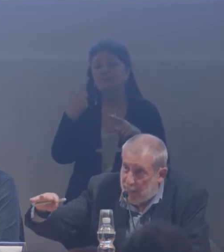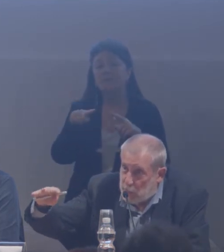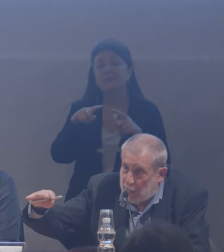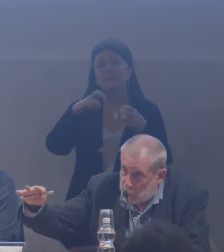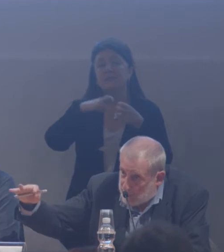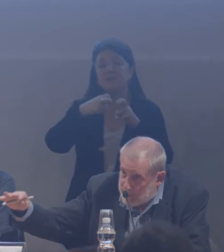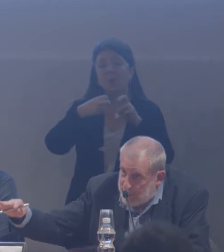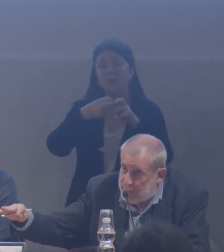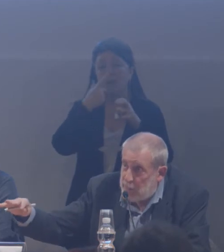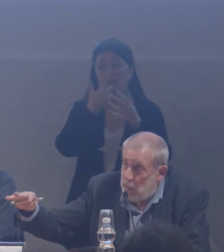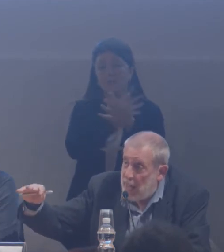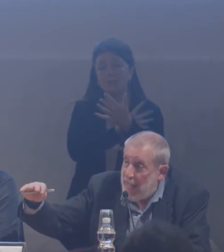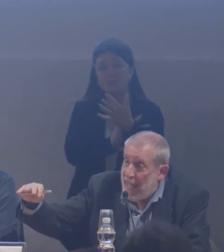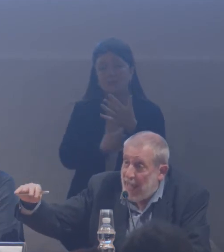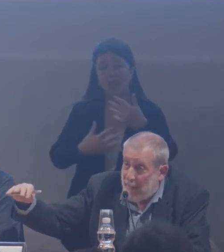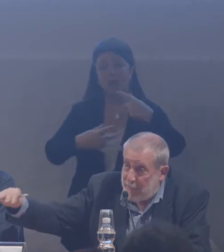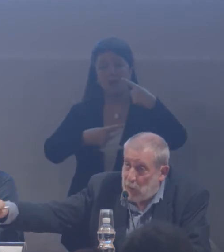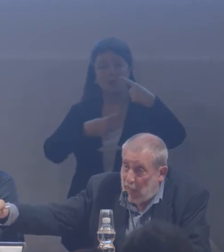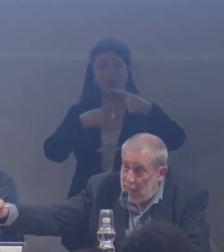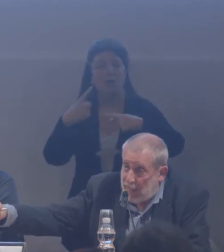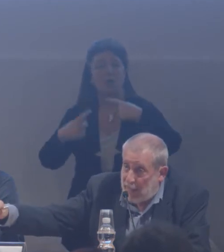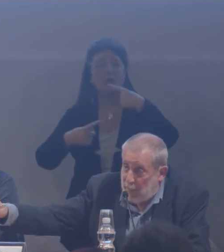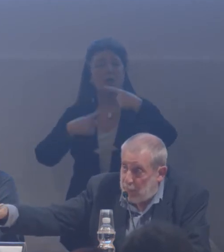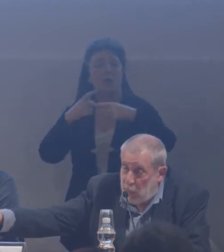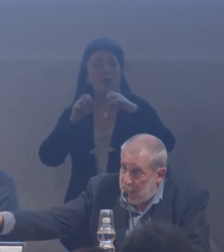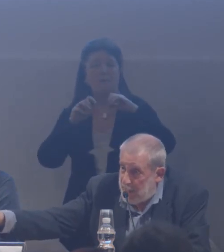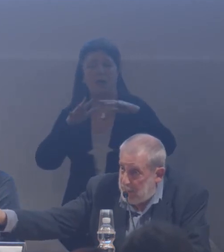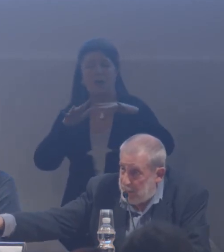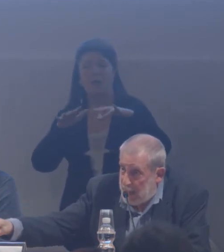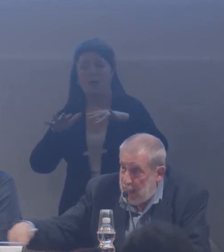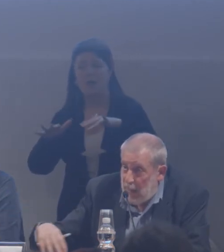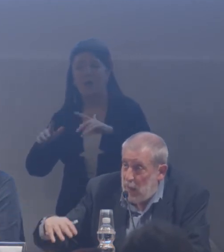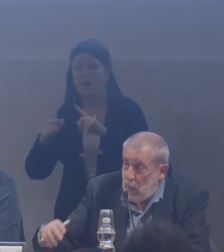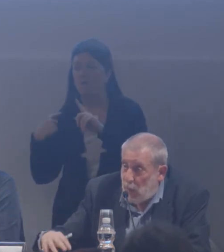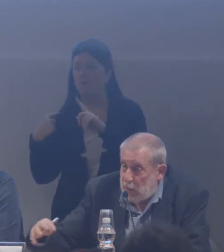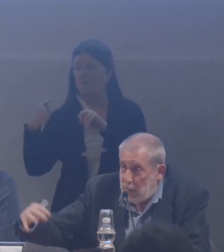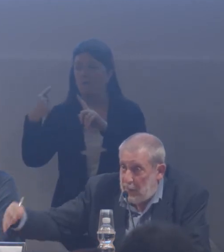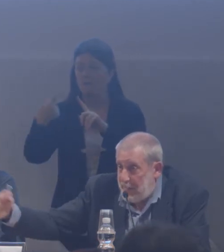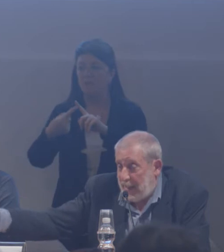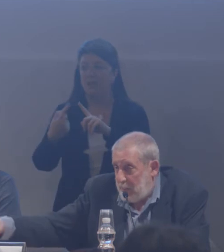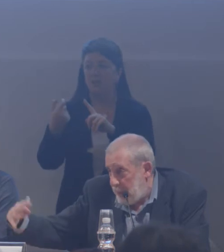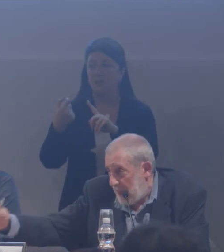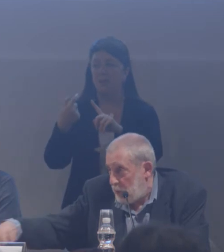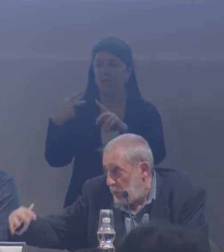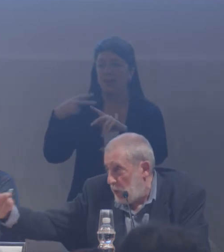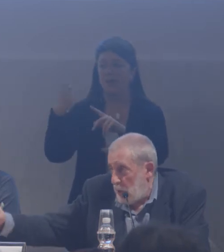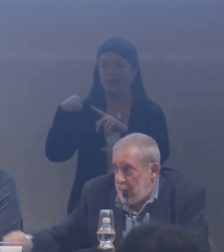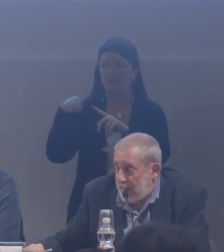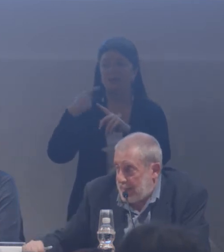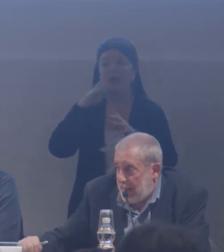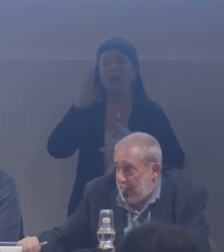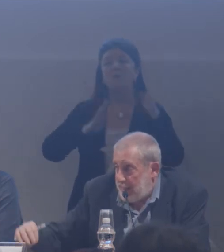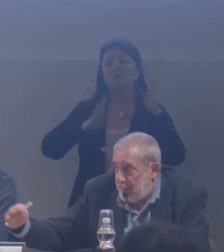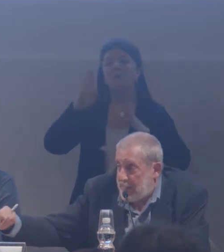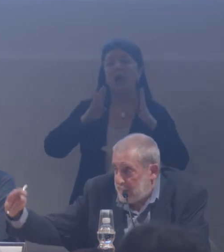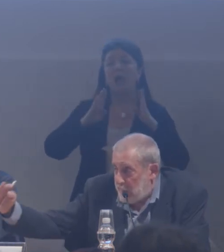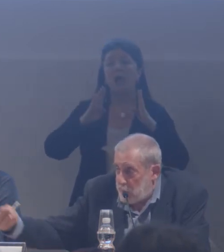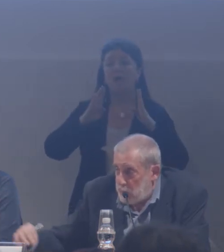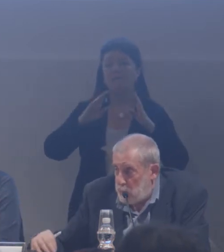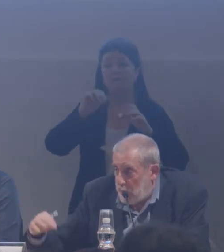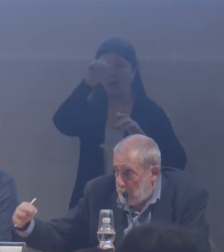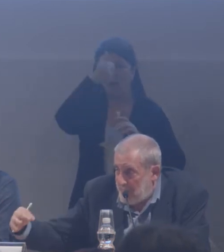sangue è durato tantissimo, fino a pochi anni fa, quando la mafia ha cambiato casacca, è